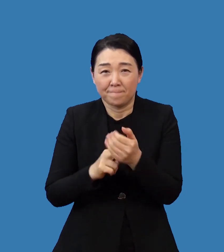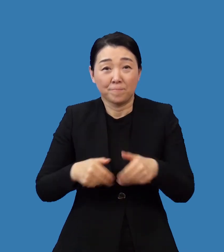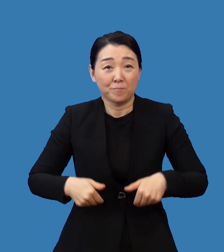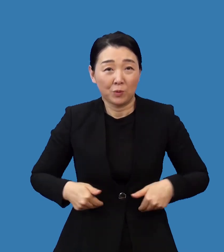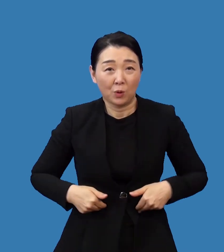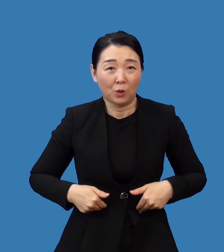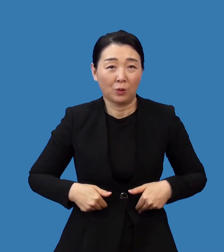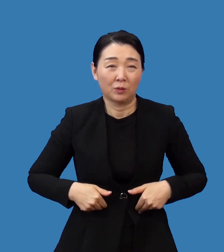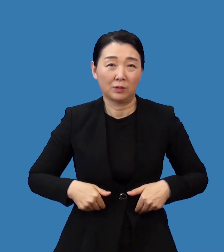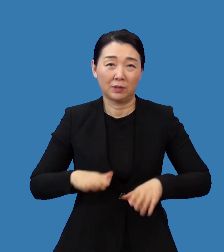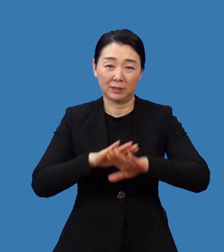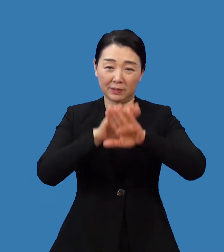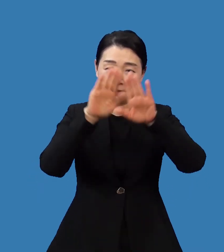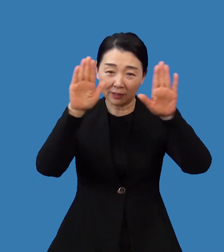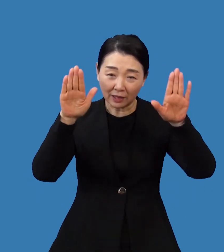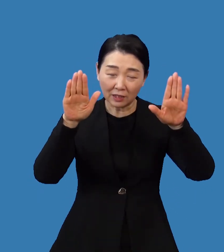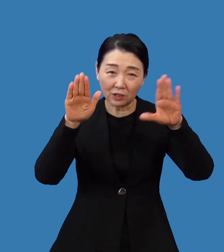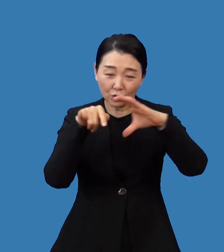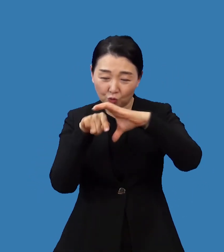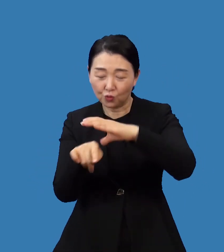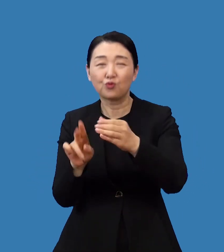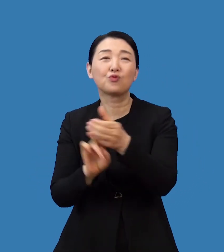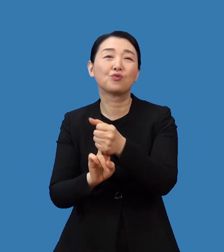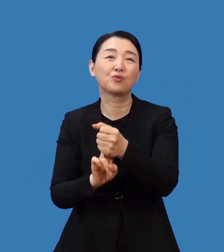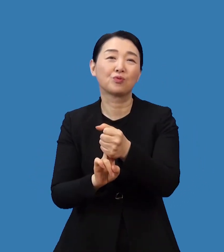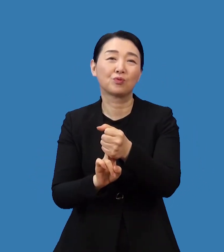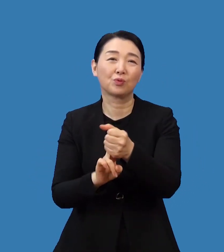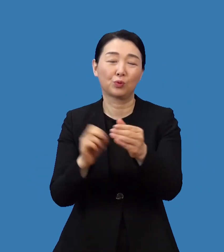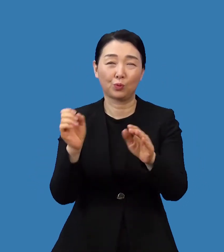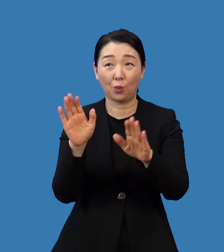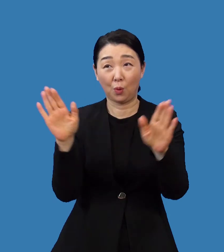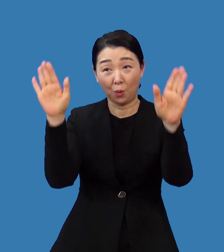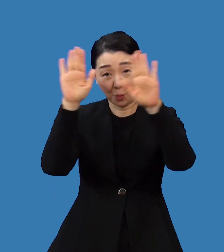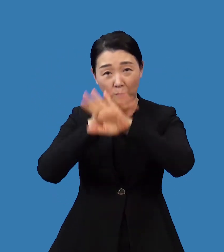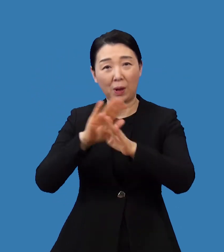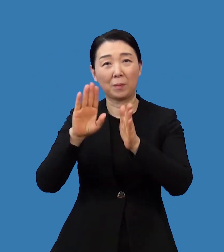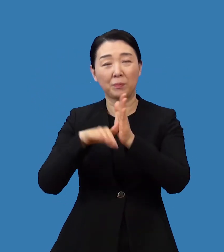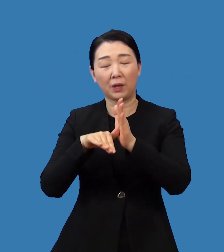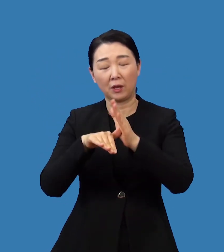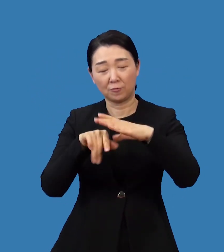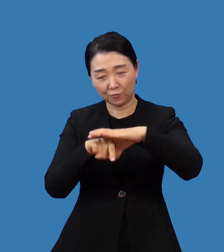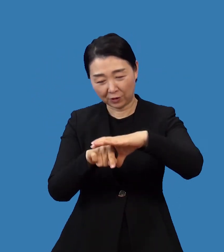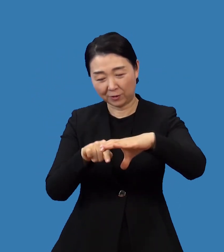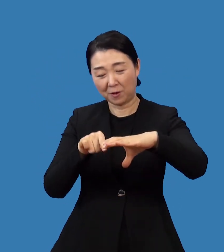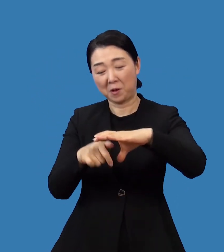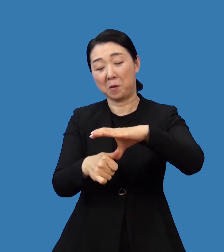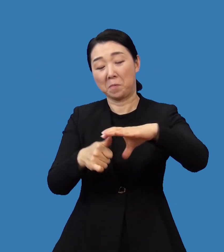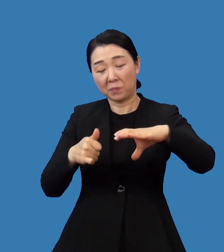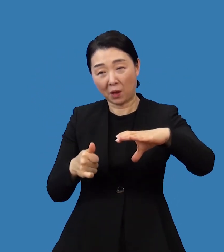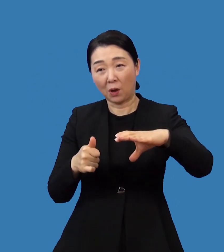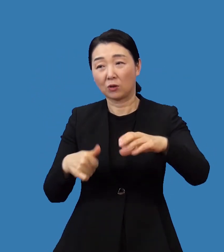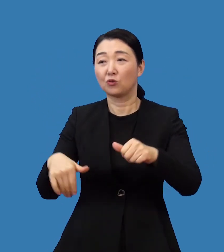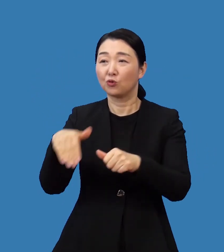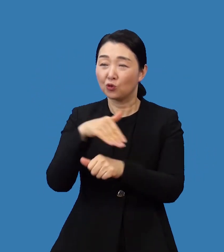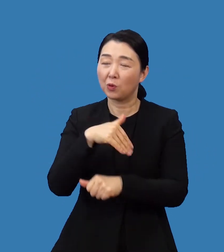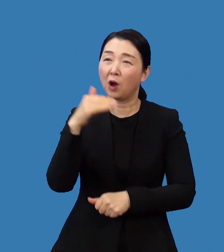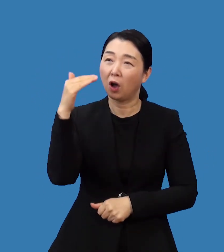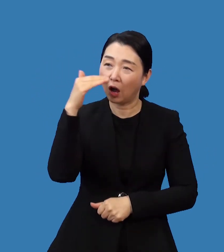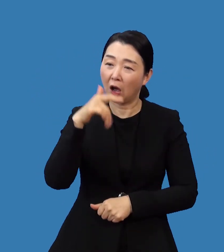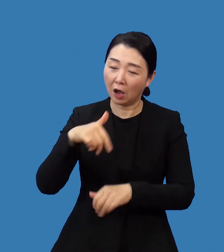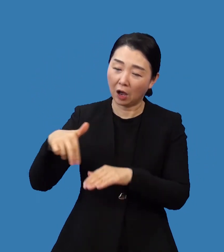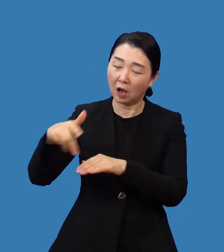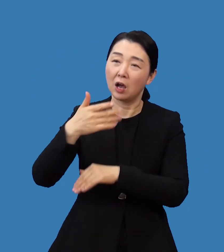낮에는 그 굴에 숨어 있는 거예요. 그리고 밤이 되면 굴에서 나와서 이제 그 주변을 다니면서 먹을